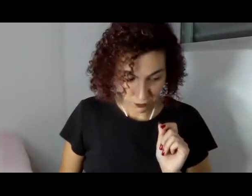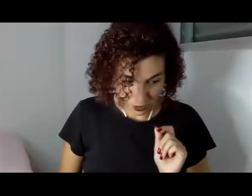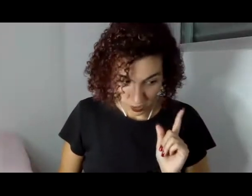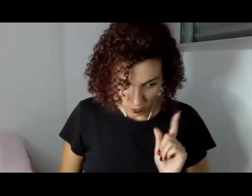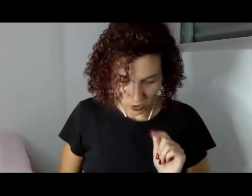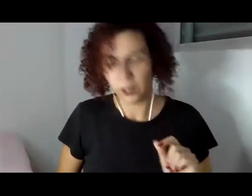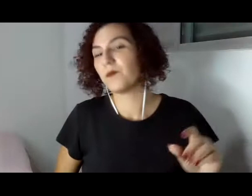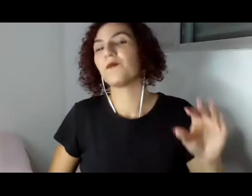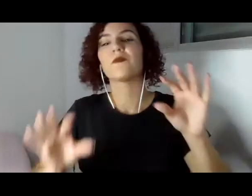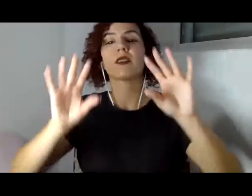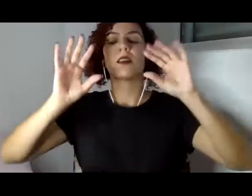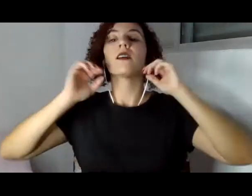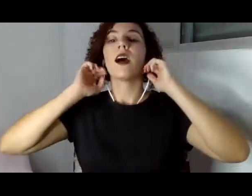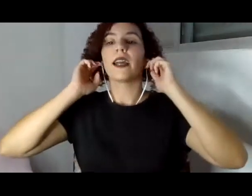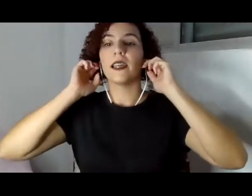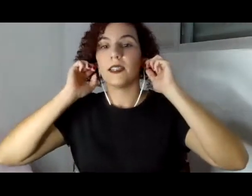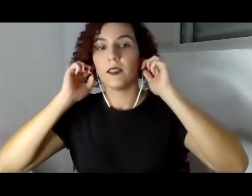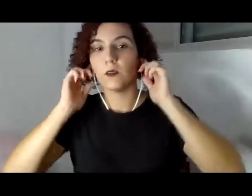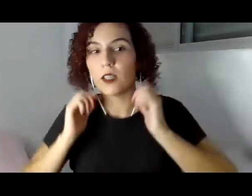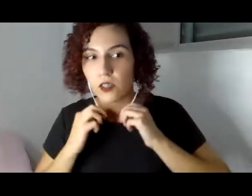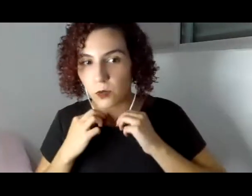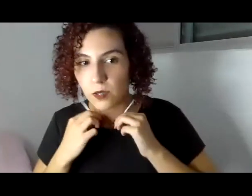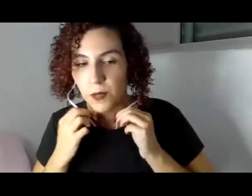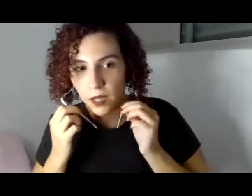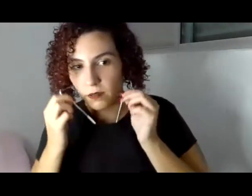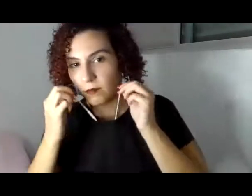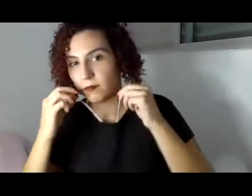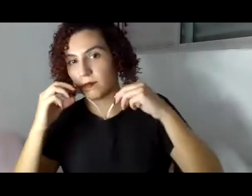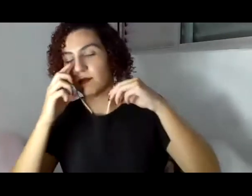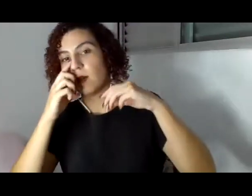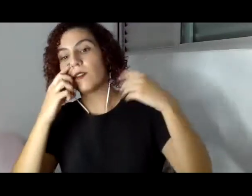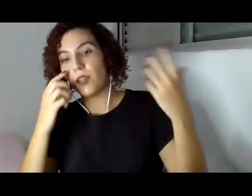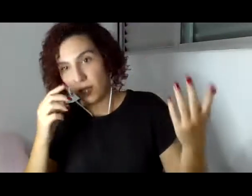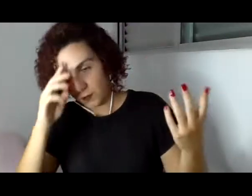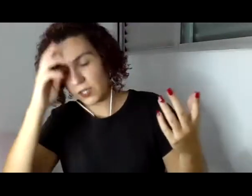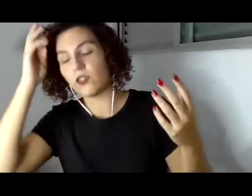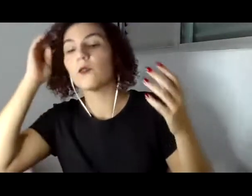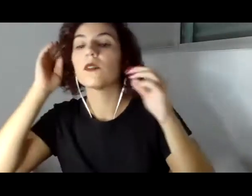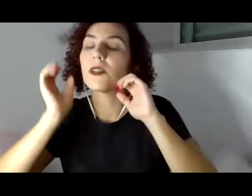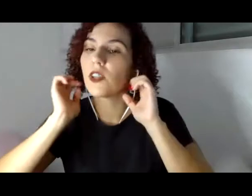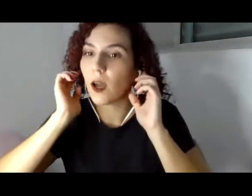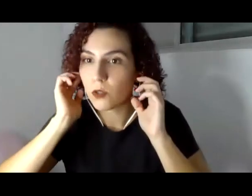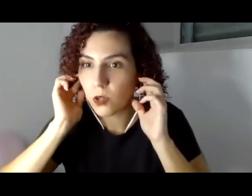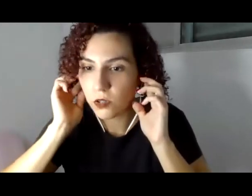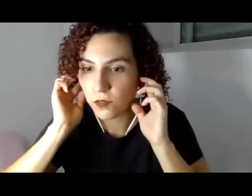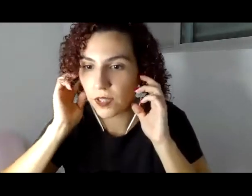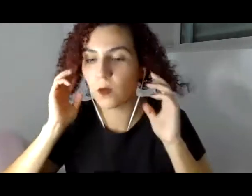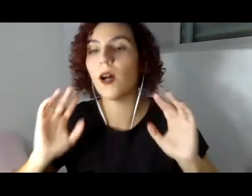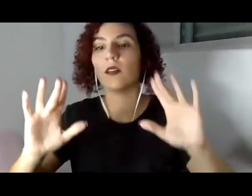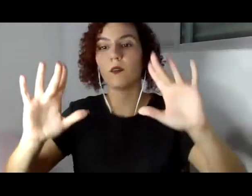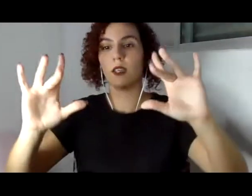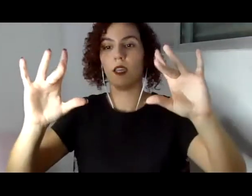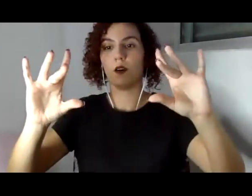Sagitário, se for essa ordem. Aquele dedo que a gente usa para... Não deveria, mas a gente usa para xingar os outros de